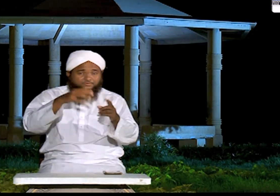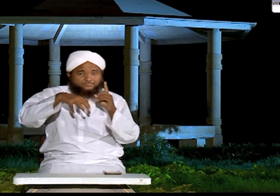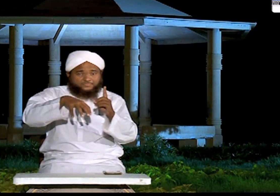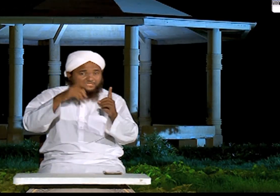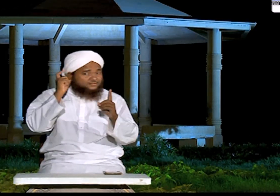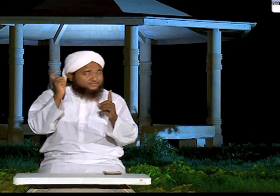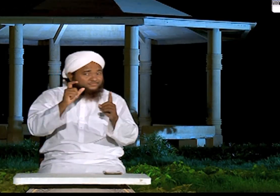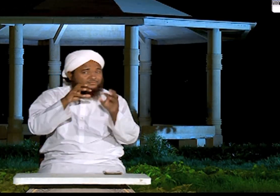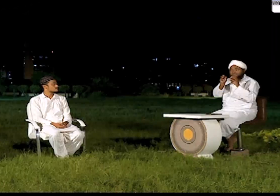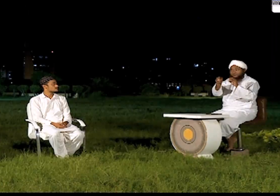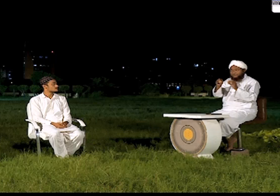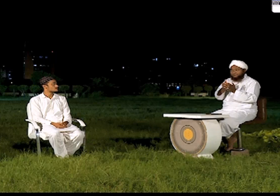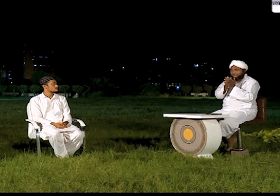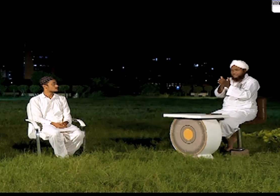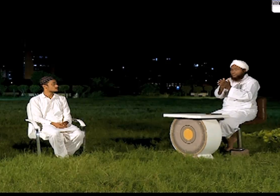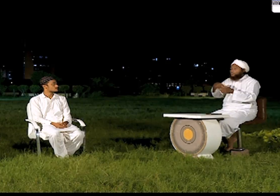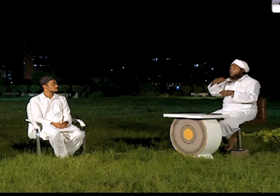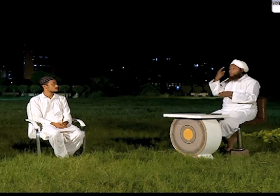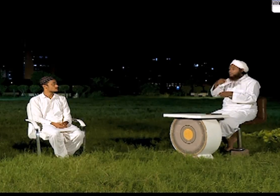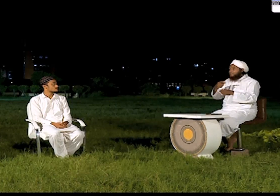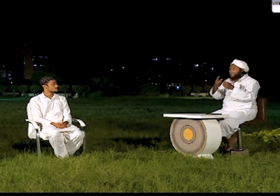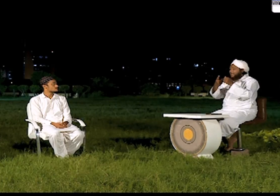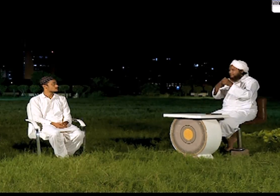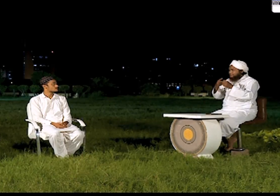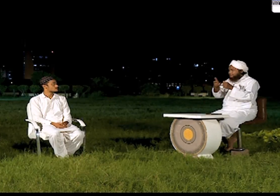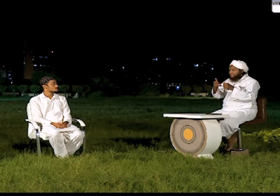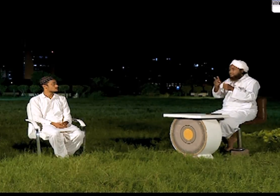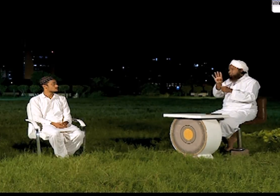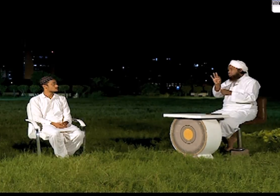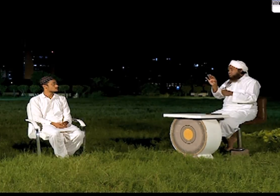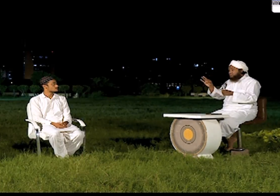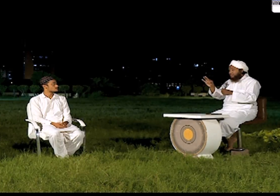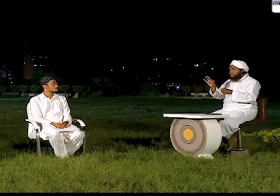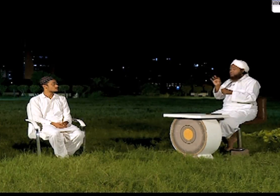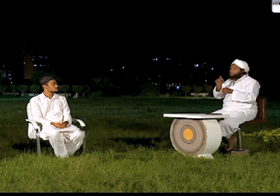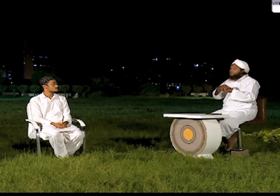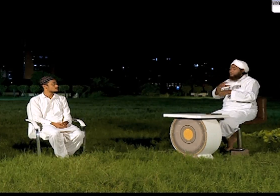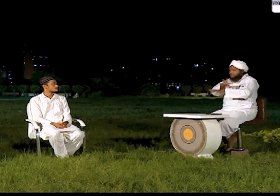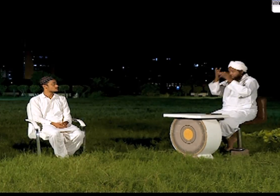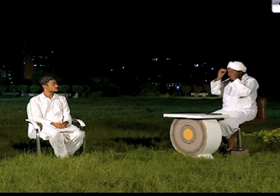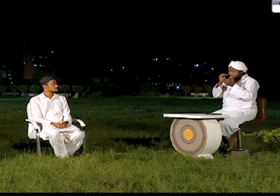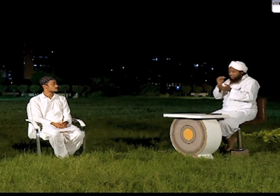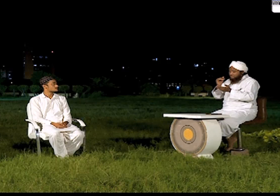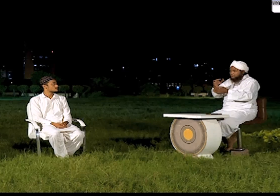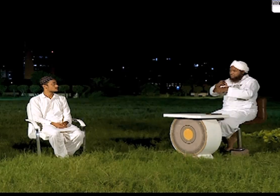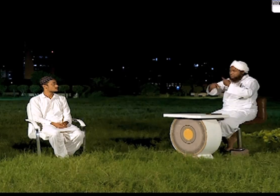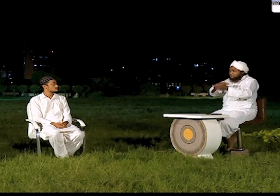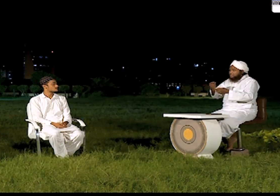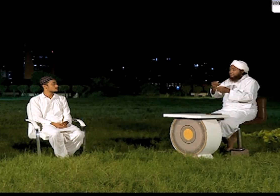انسار کہا جاتا ہے یہ انسار انہی چار سو علماء کی اولاد سے تھے اور ہزار سال سے نسل در نسل خط کی